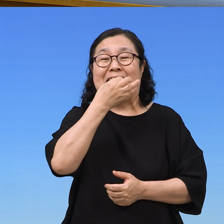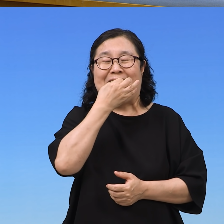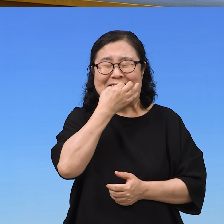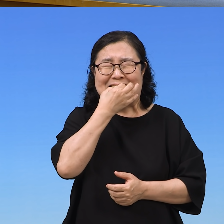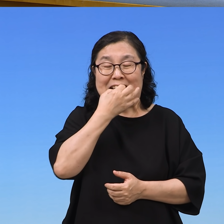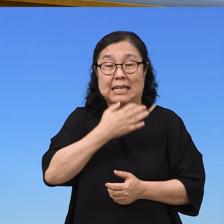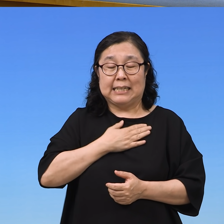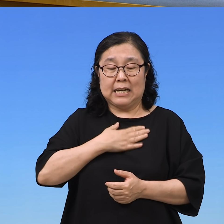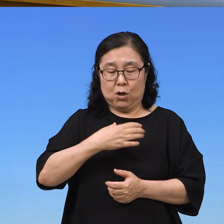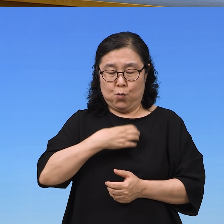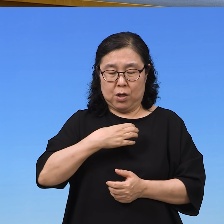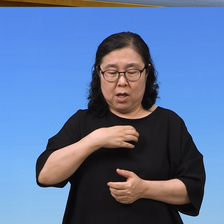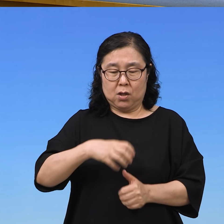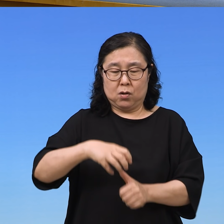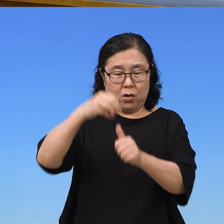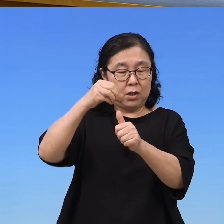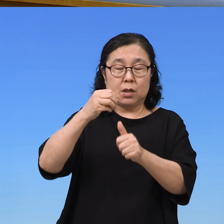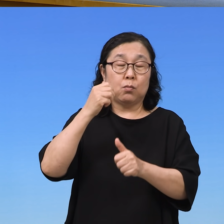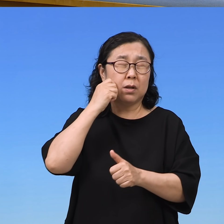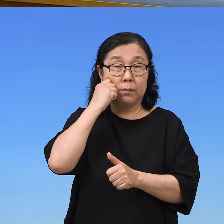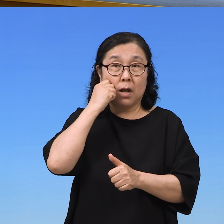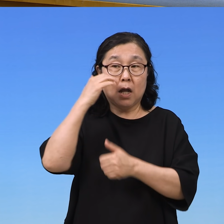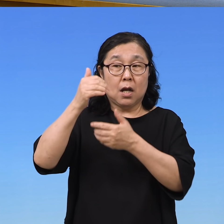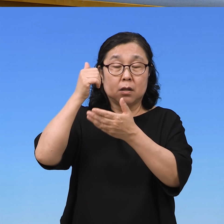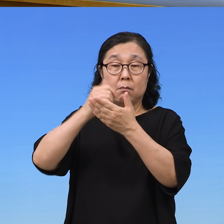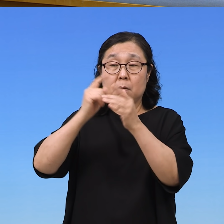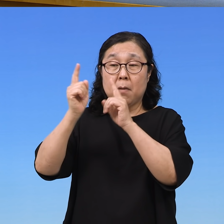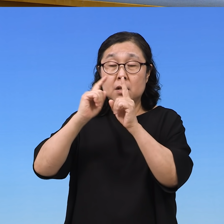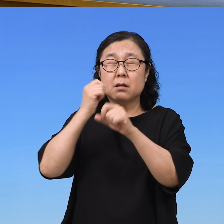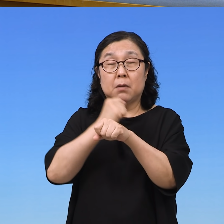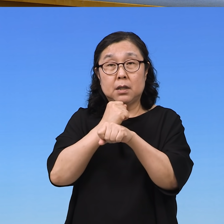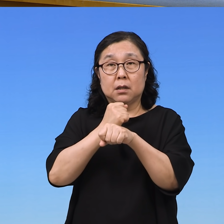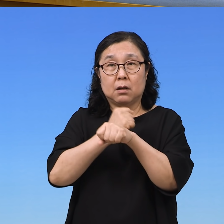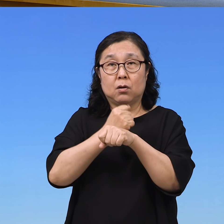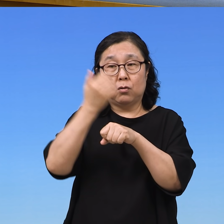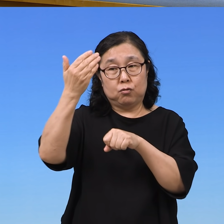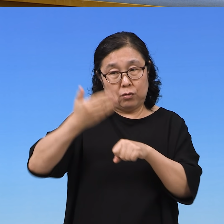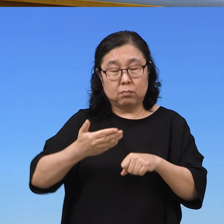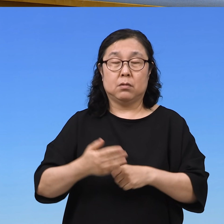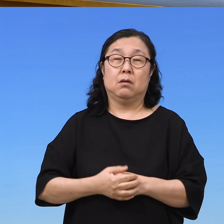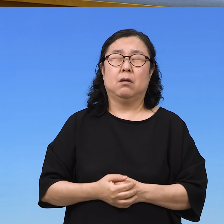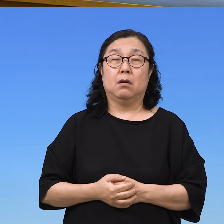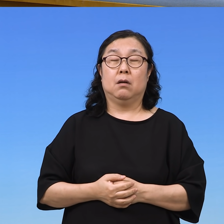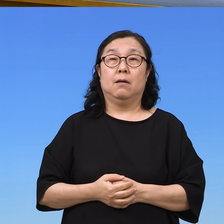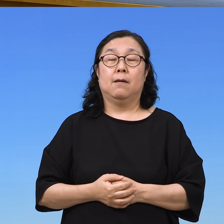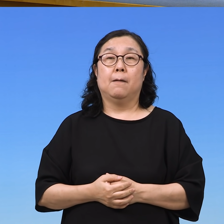탐욕은 자기를 위기에서 건져줄 능력이 없다 이야기합니까? 하나님이 말씀하시잖아요.